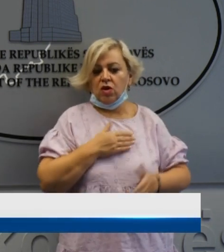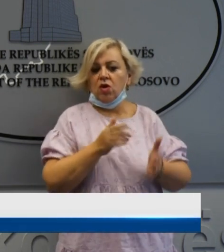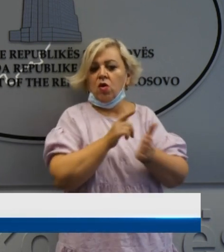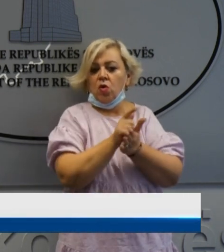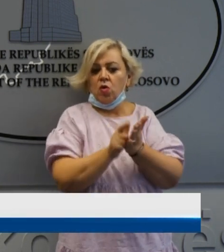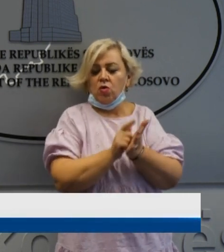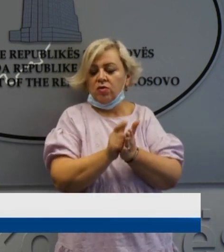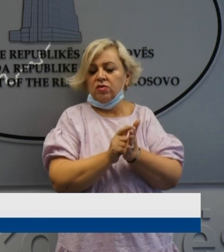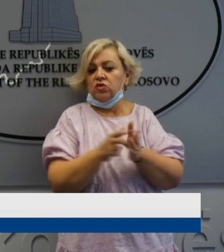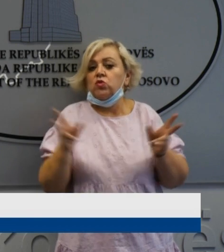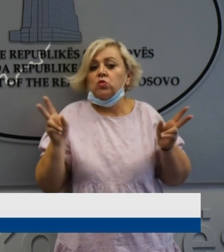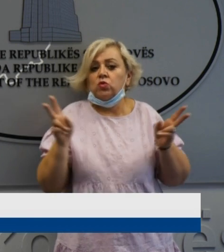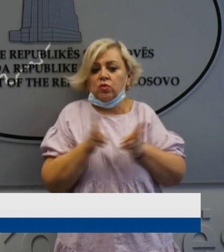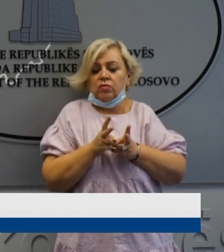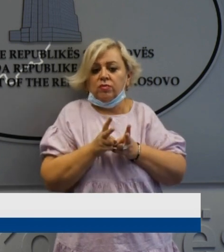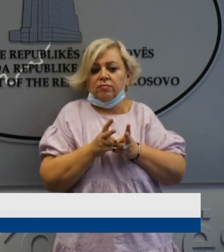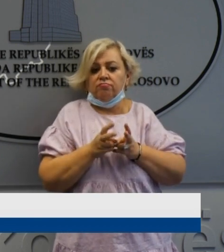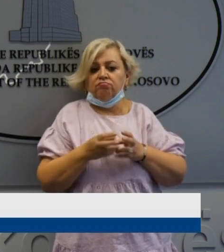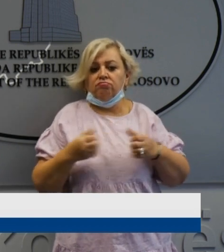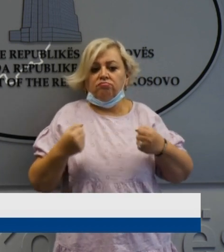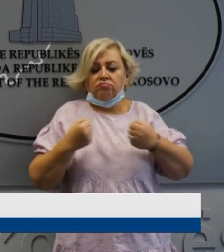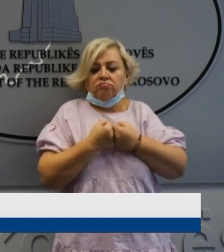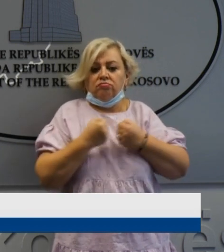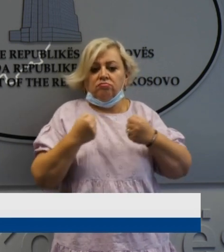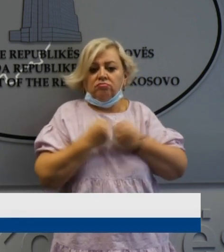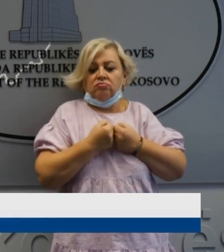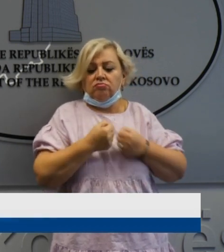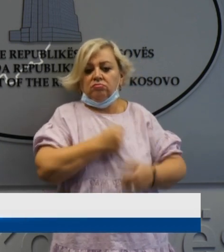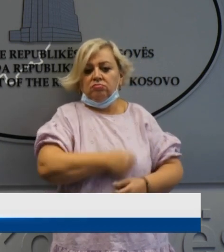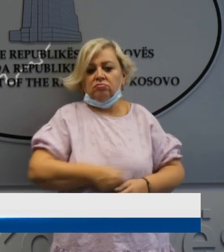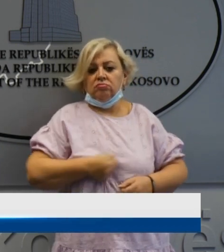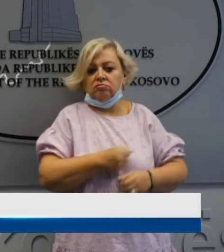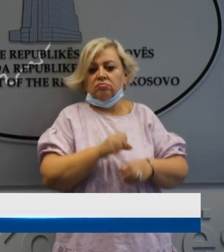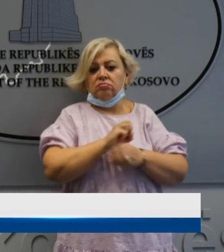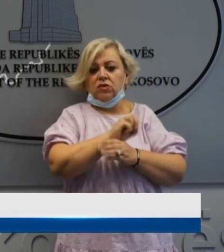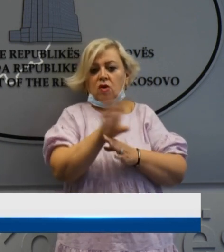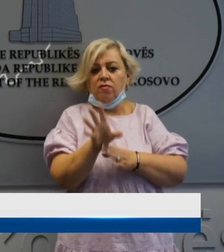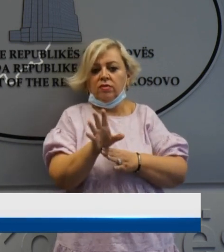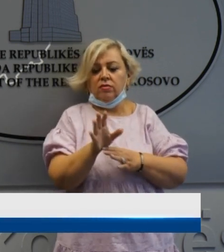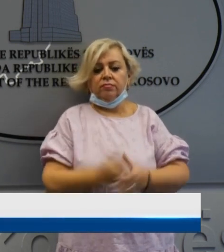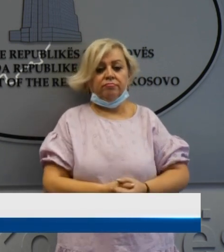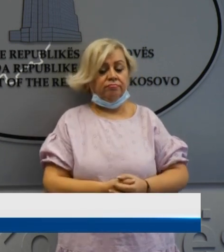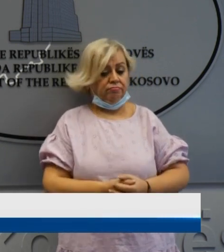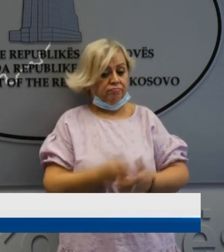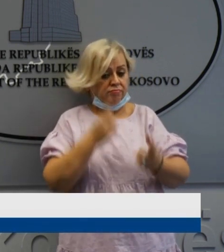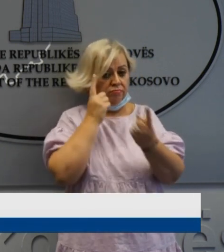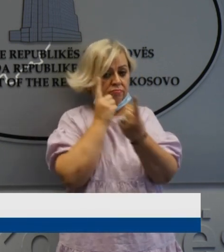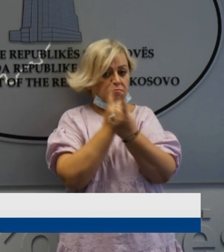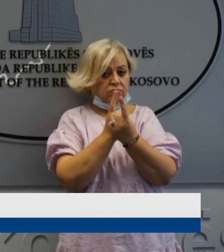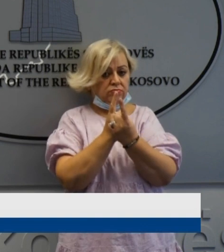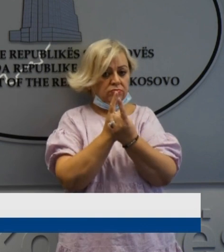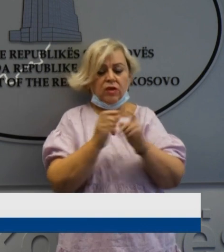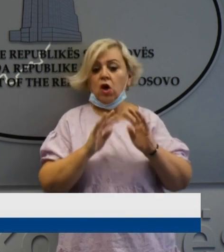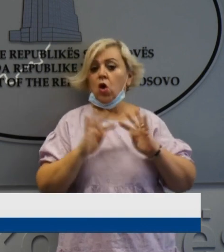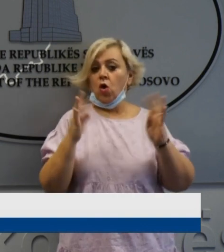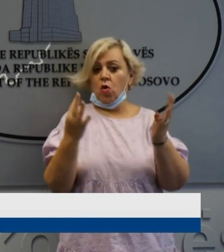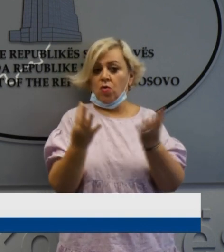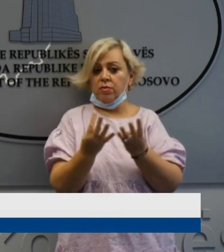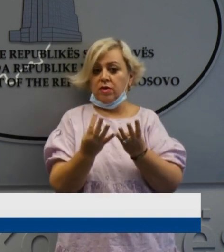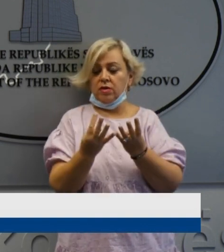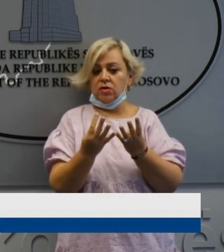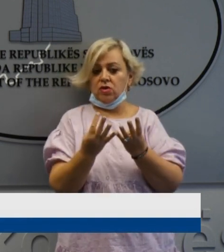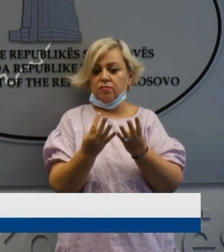kohë shumë të shkurtër janë rimbushur me pacientët me COVID. Gjatë takimit me komitetin